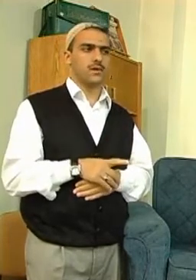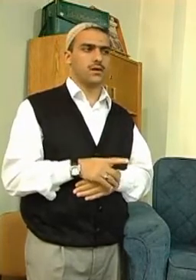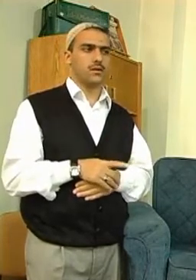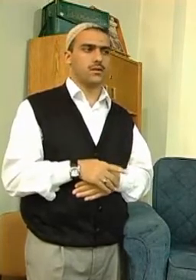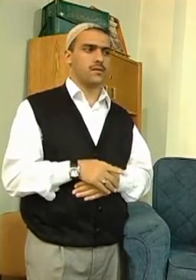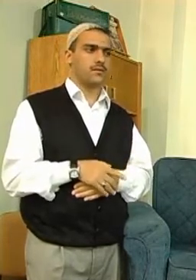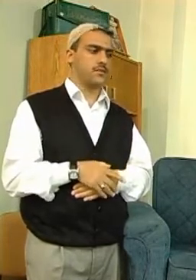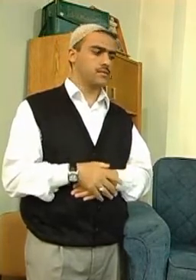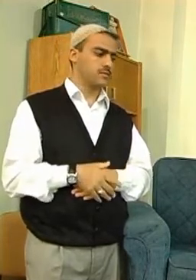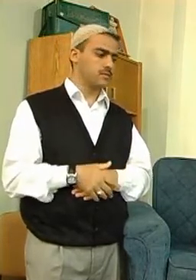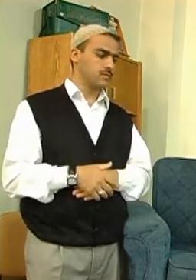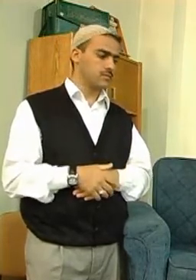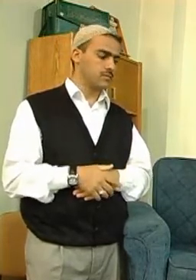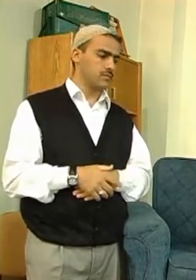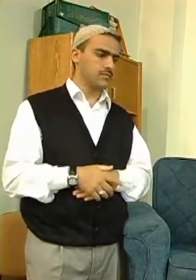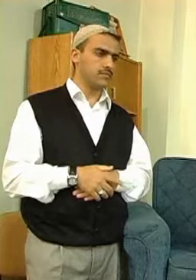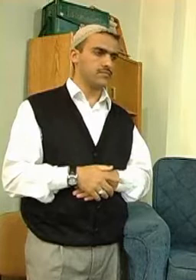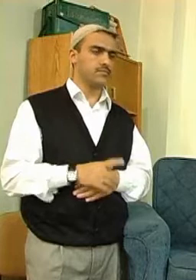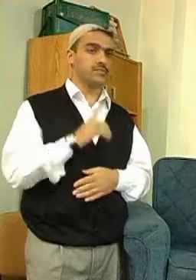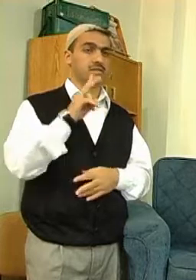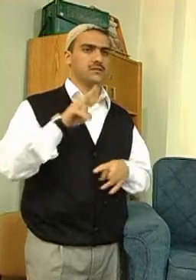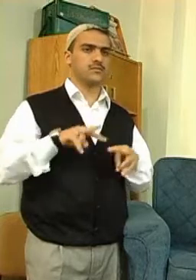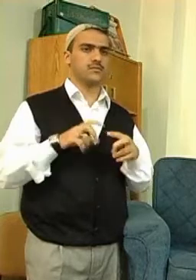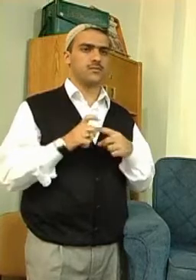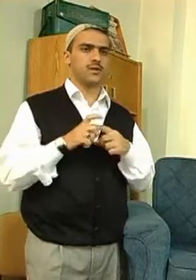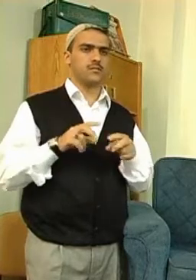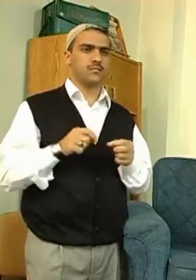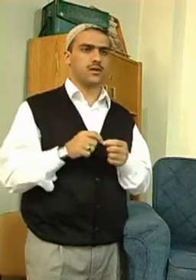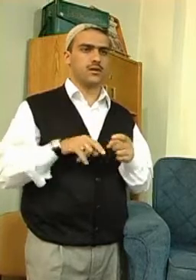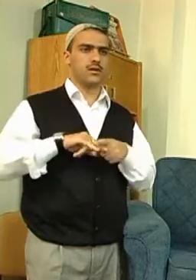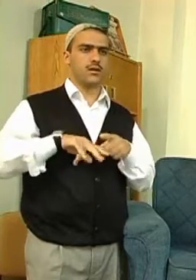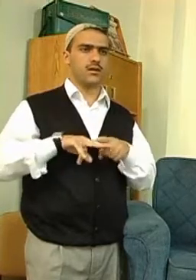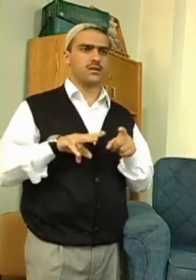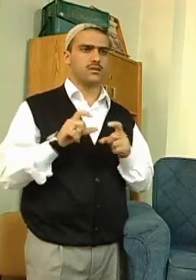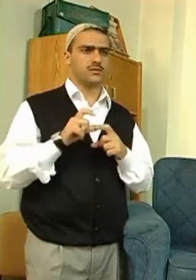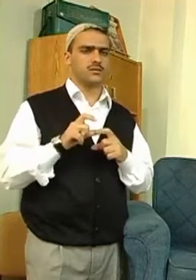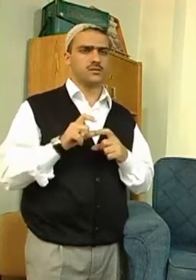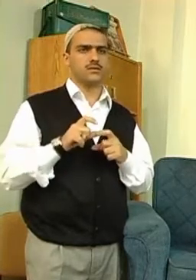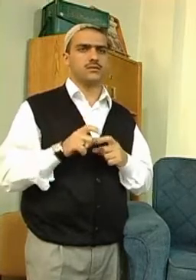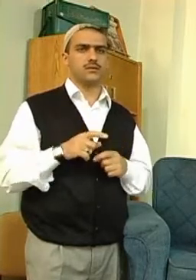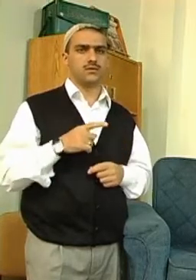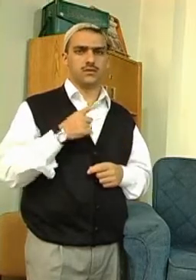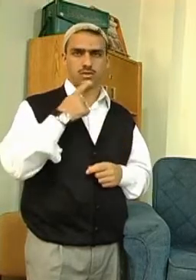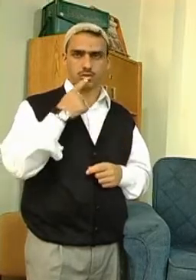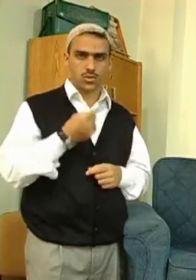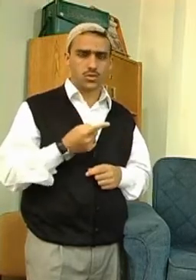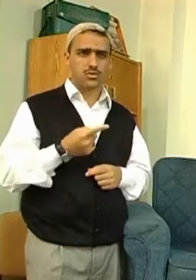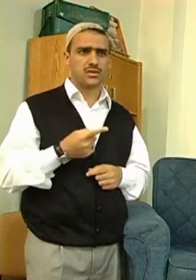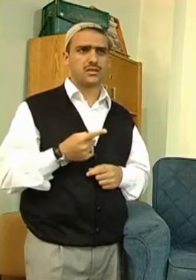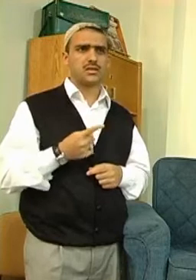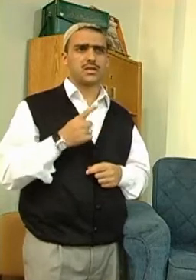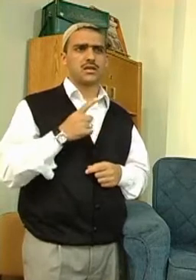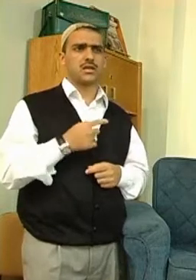الْعَظ۪يمِ. Birinci mebhas, imanın binler mehasininden